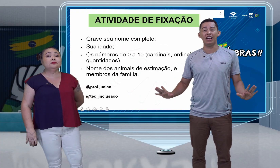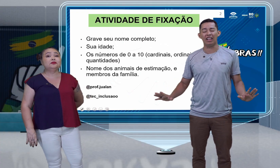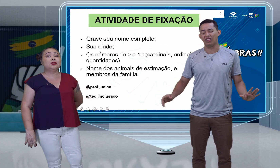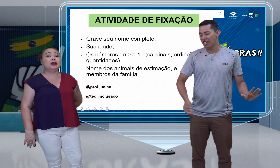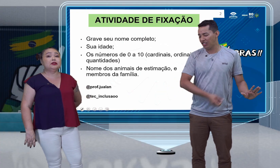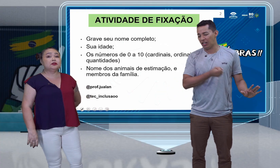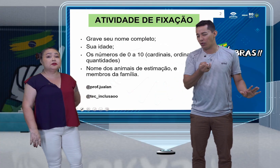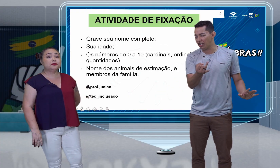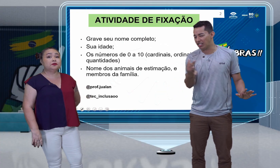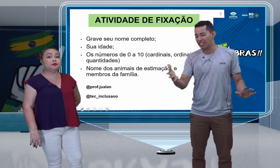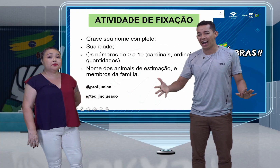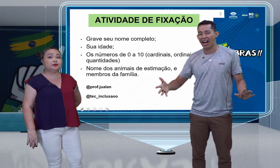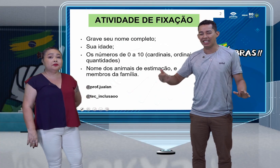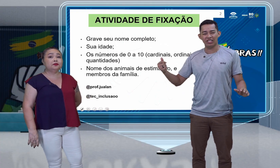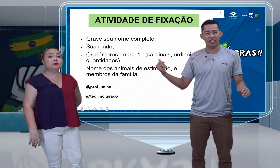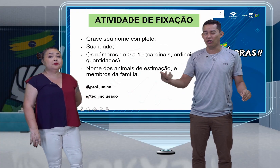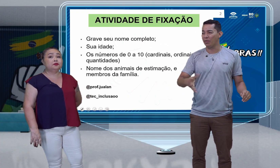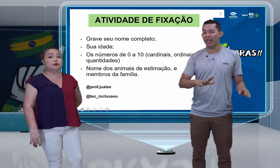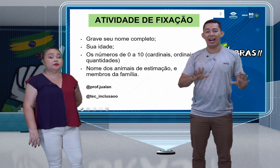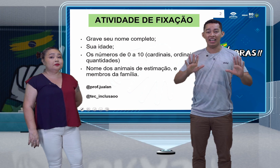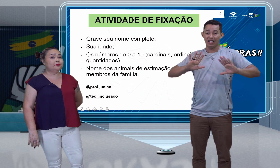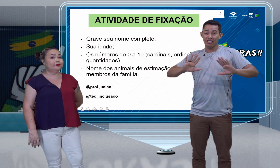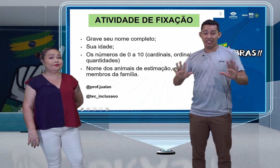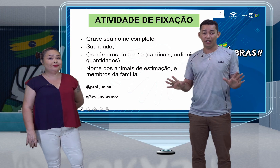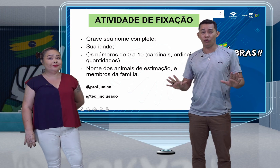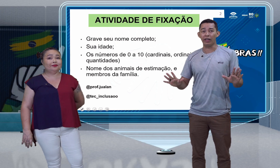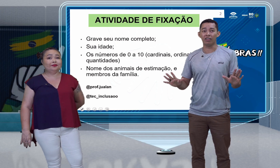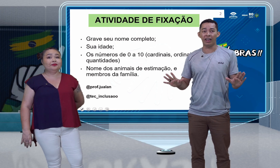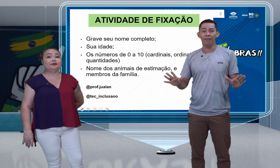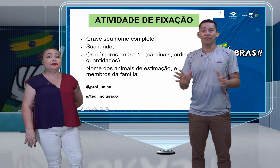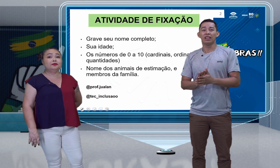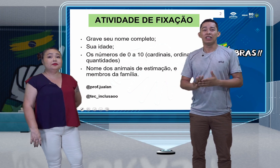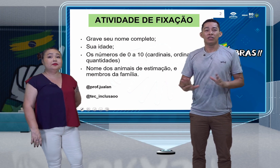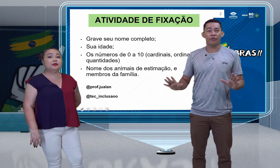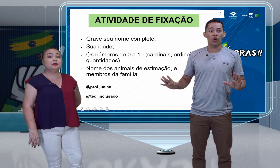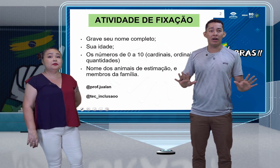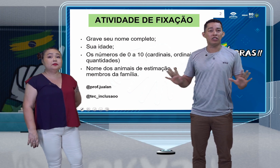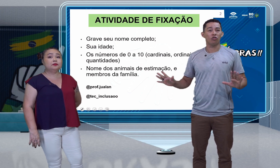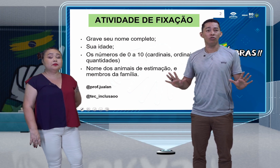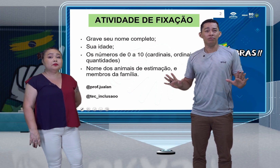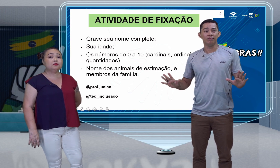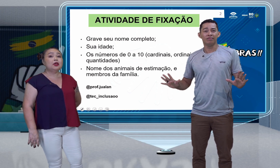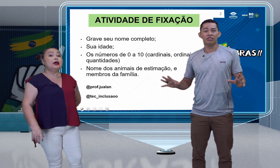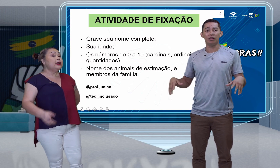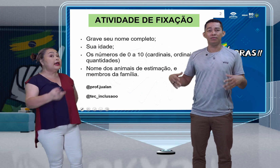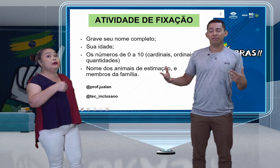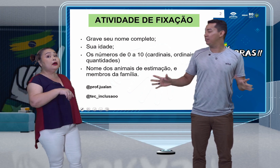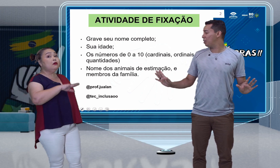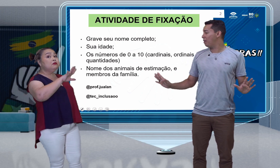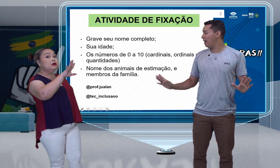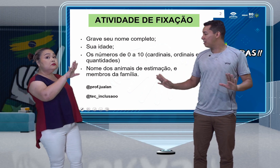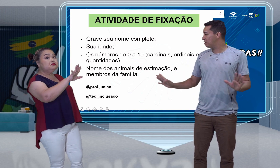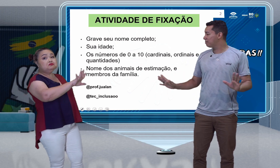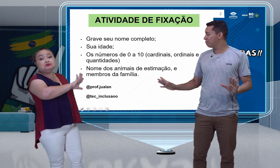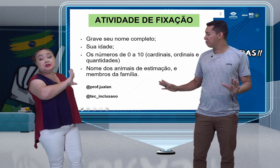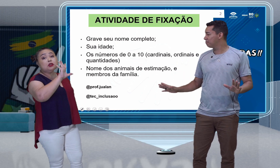salteado. De quantidade, de numerais, tranquilo, né? Ficou mais algum? Não? De animais? Só